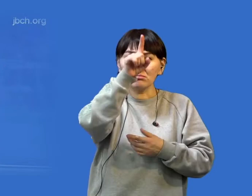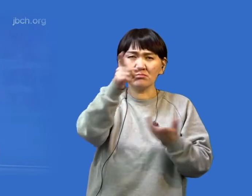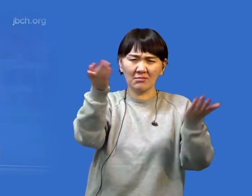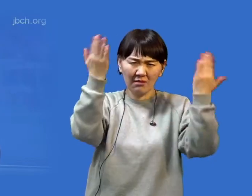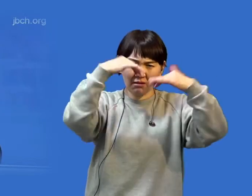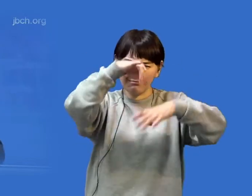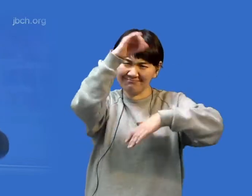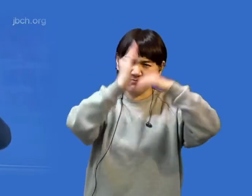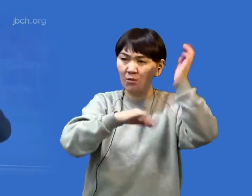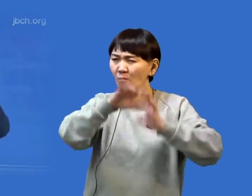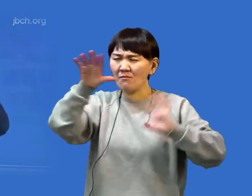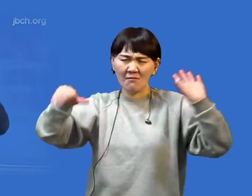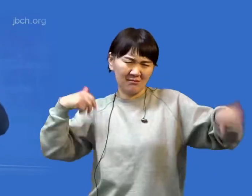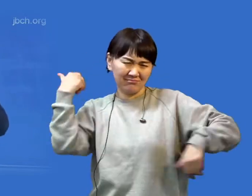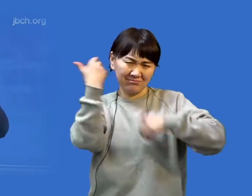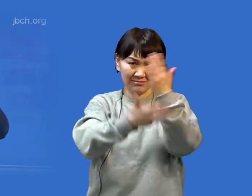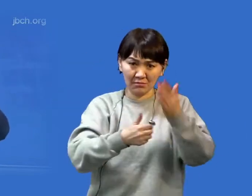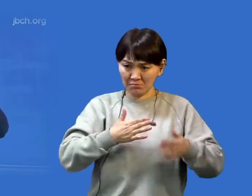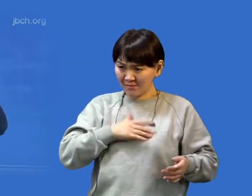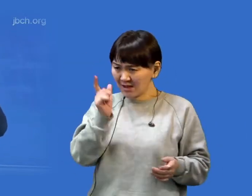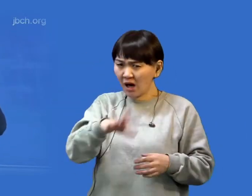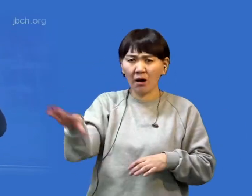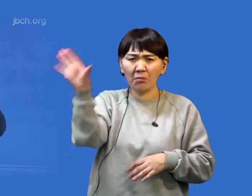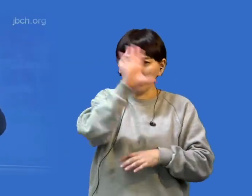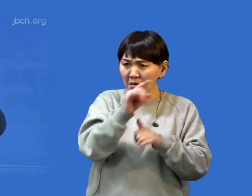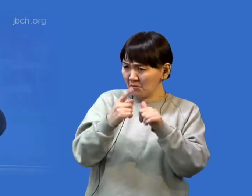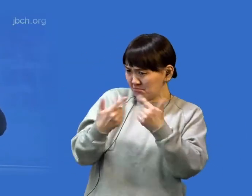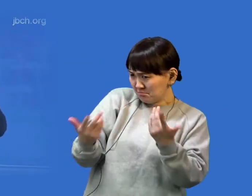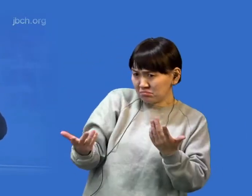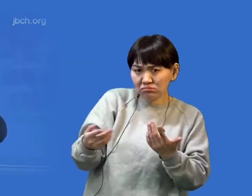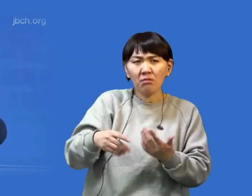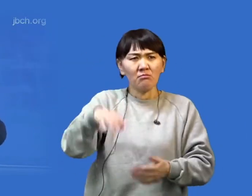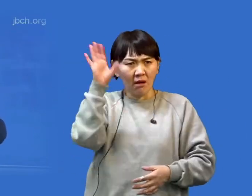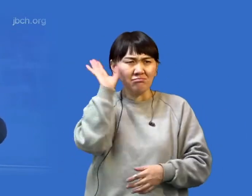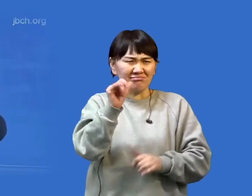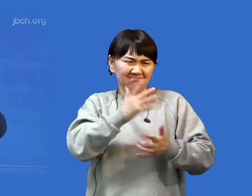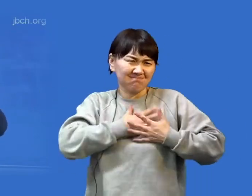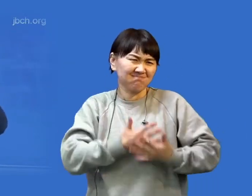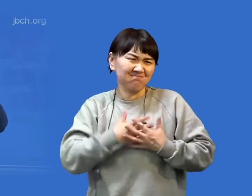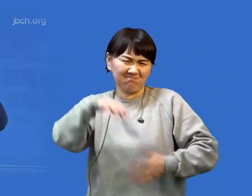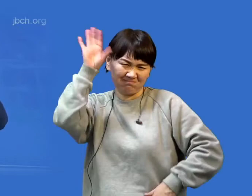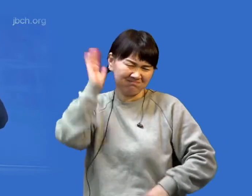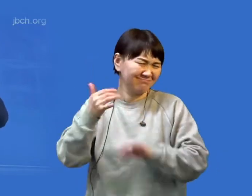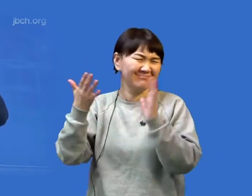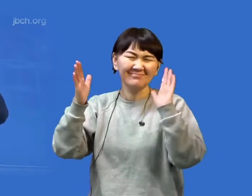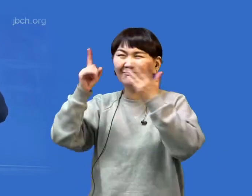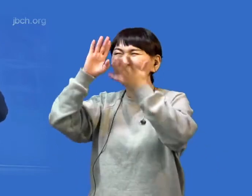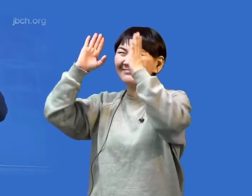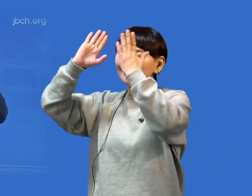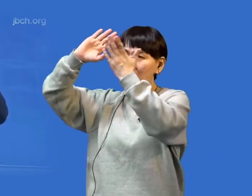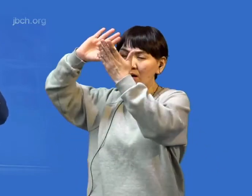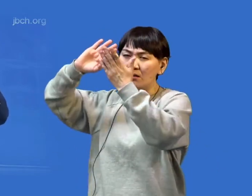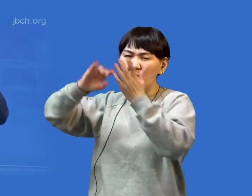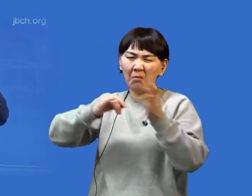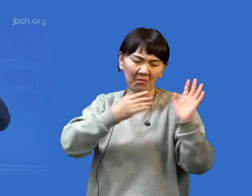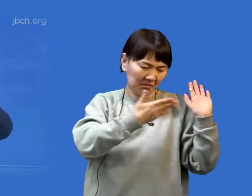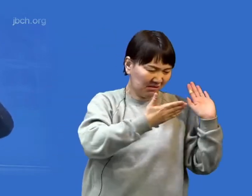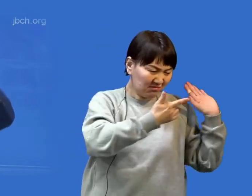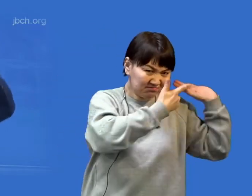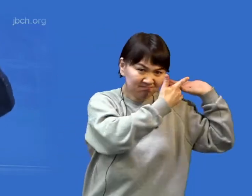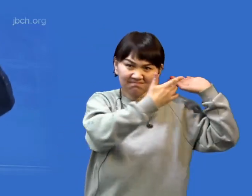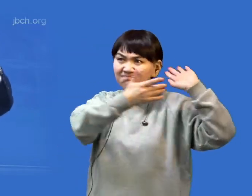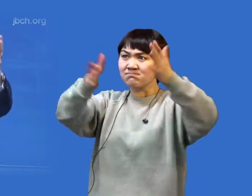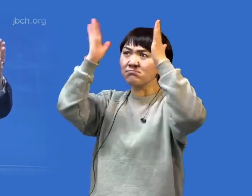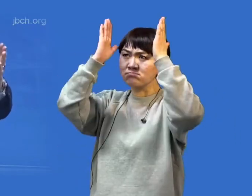залбиранга би болон миний ард дүмэн хэн болоод ийхүү сайн дураараа эргэж чадсан юм бэ бурхан танд? Энэ